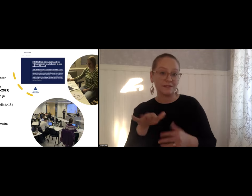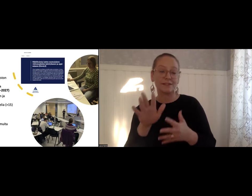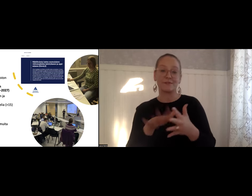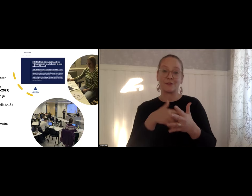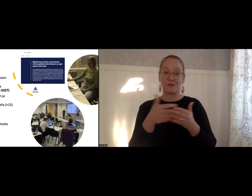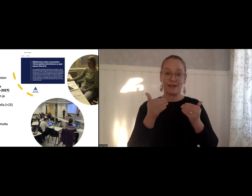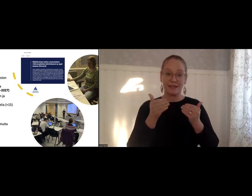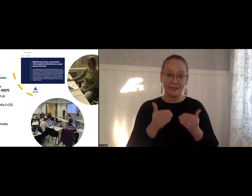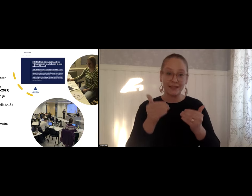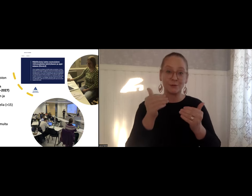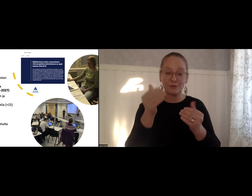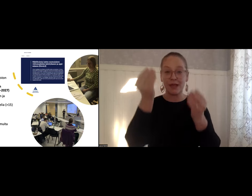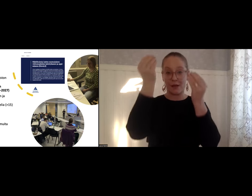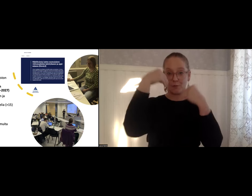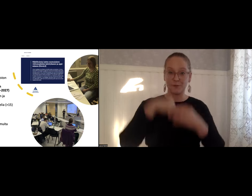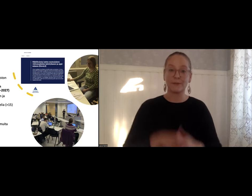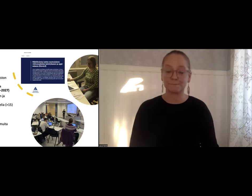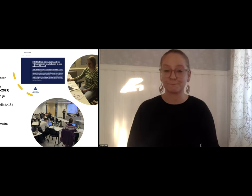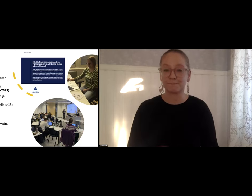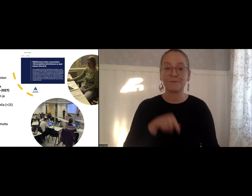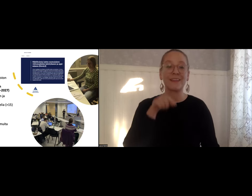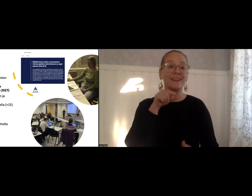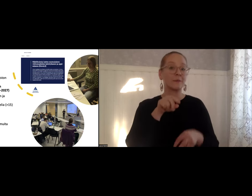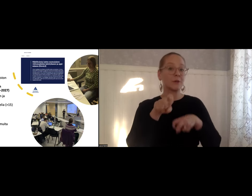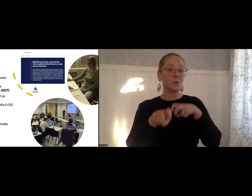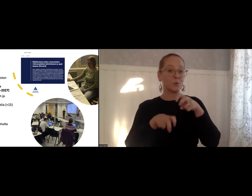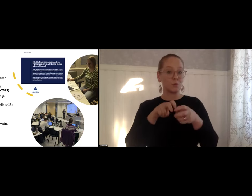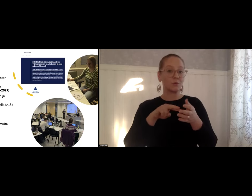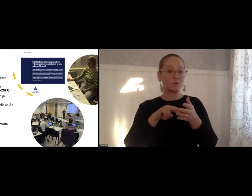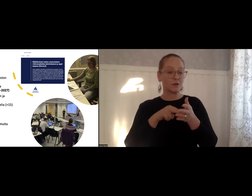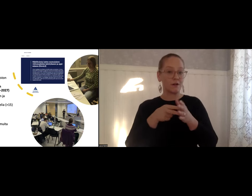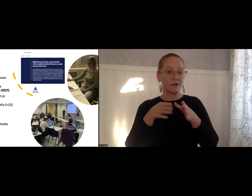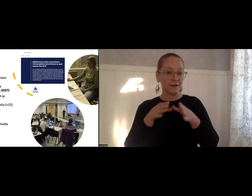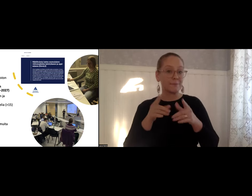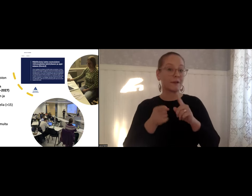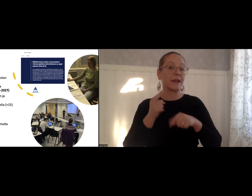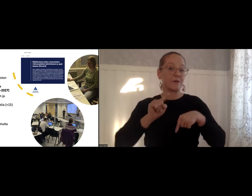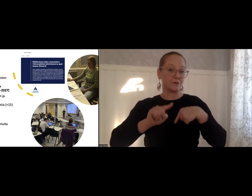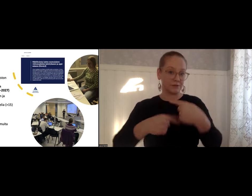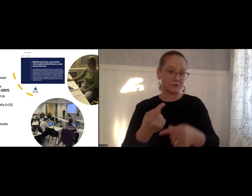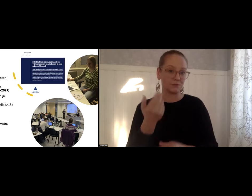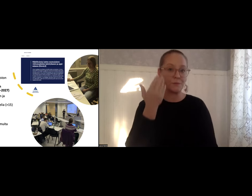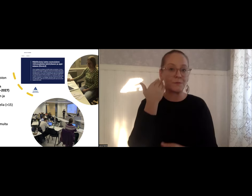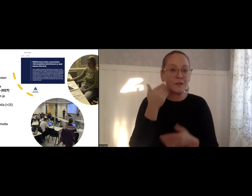Sen nimi on Näkökulmia lasten viittomakielen kehitykseen ja oppimiseen.